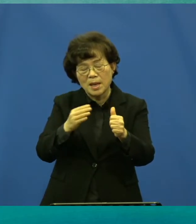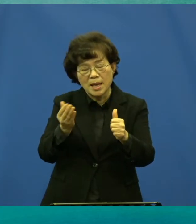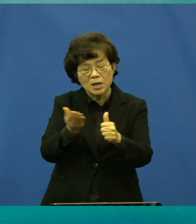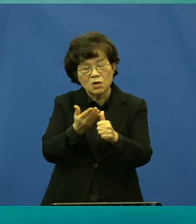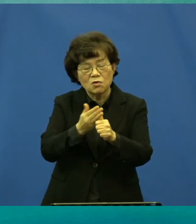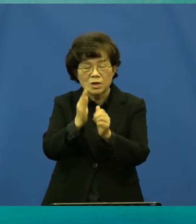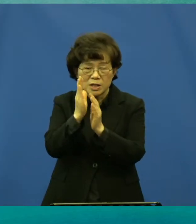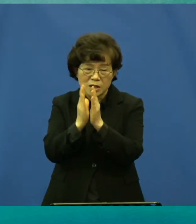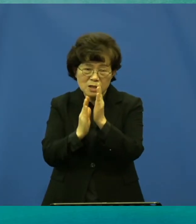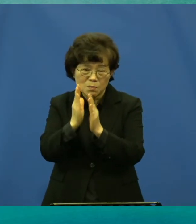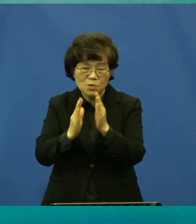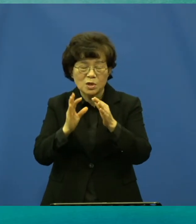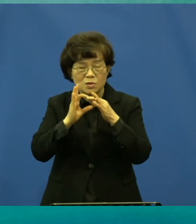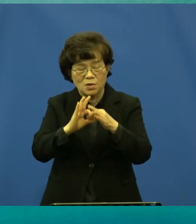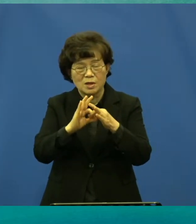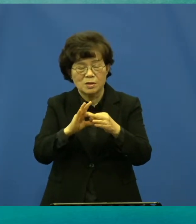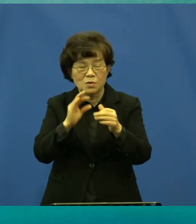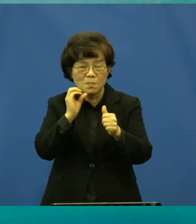통해서도 말씀하세요.